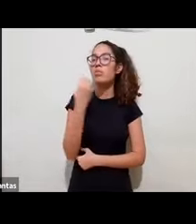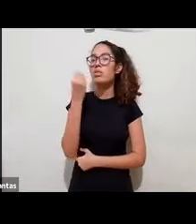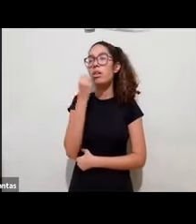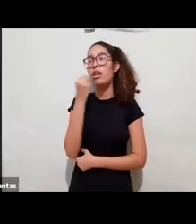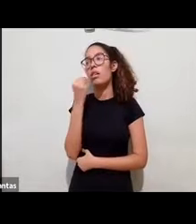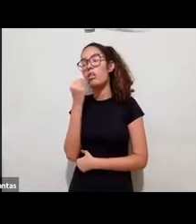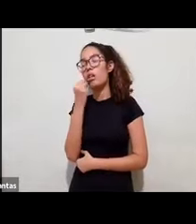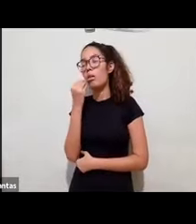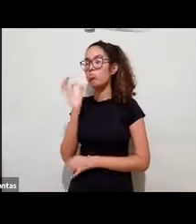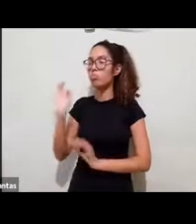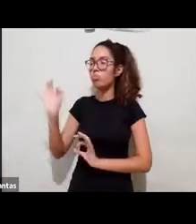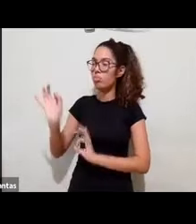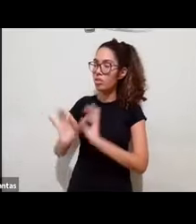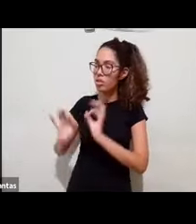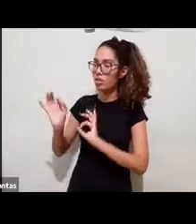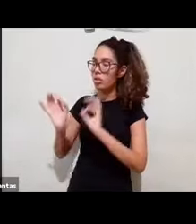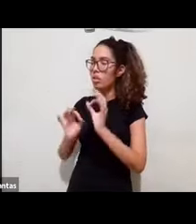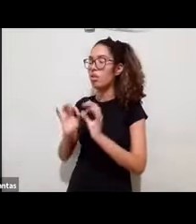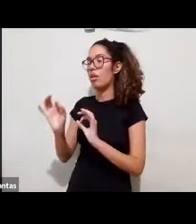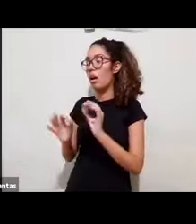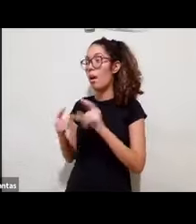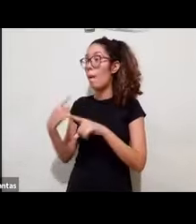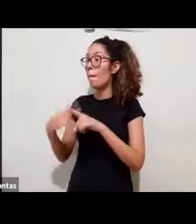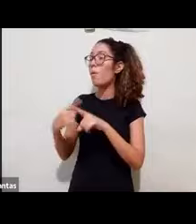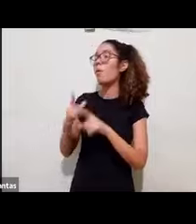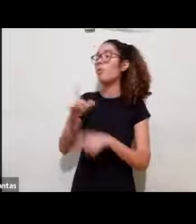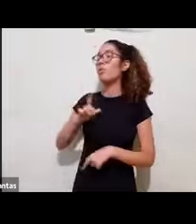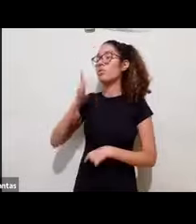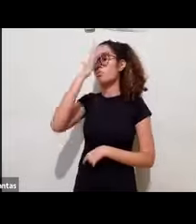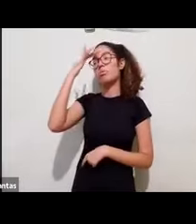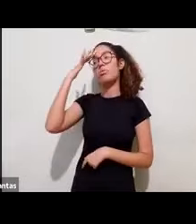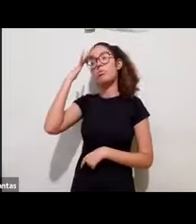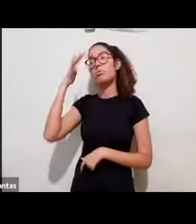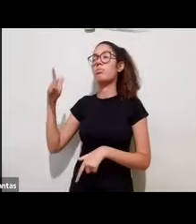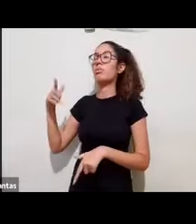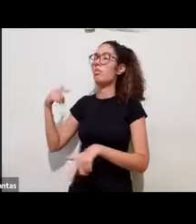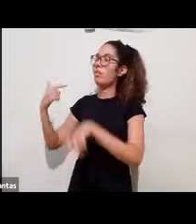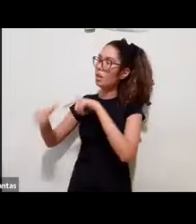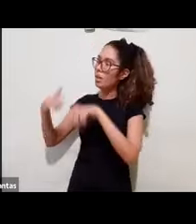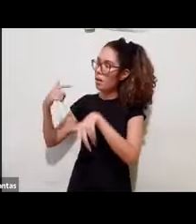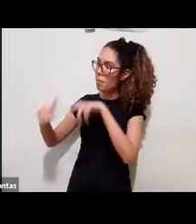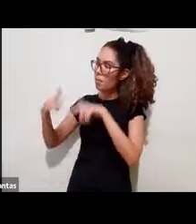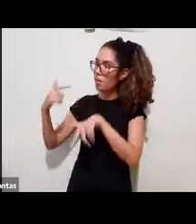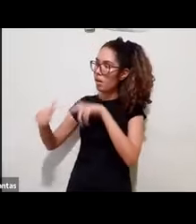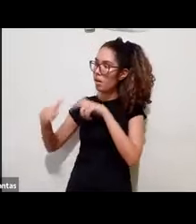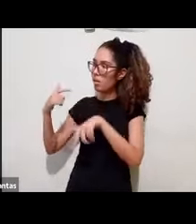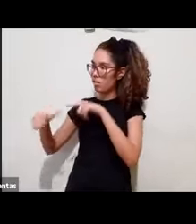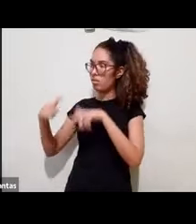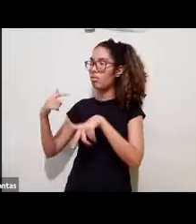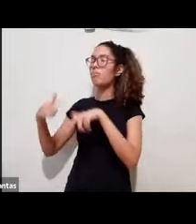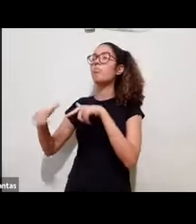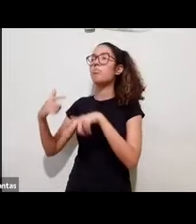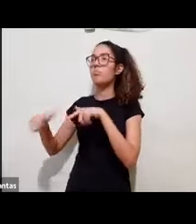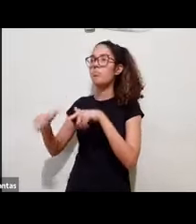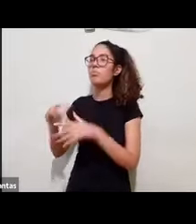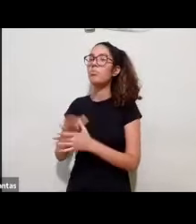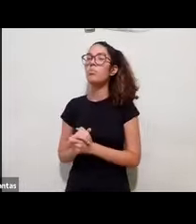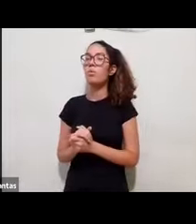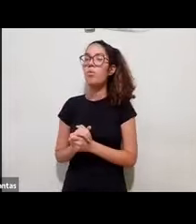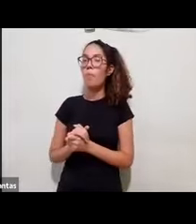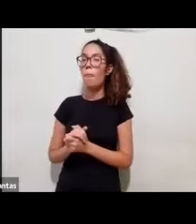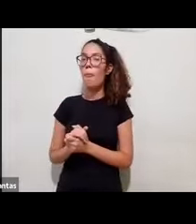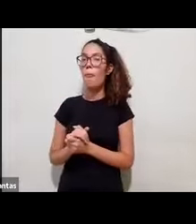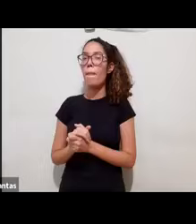mesmo dos usuários, dos trabalhadores e de alguns processos de controle social também. Né? Nós conseguimos fazer